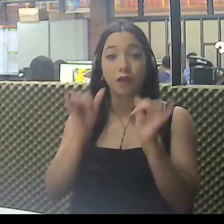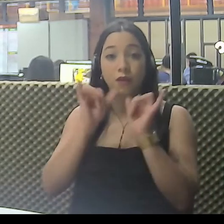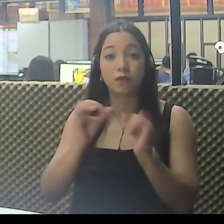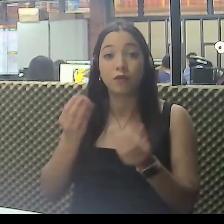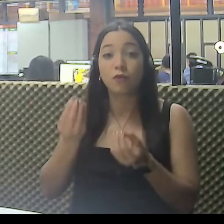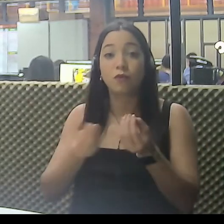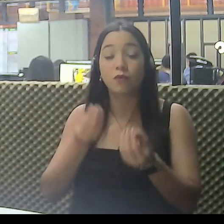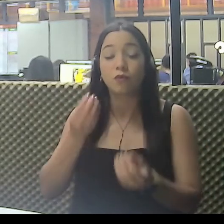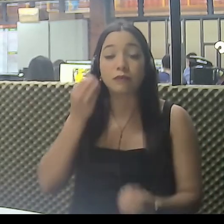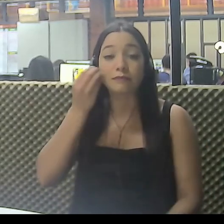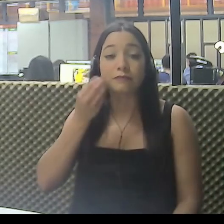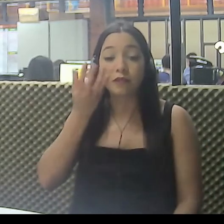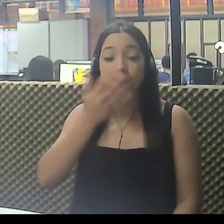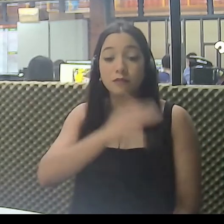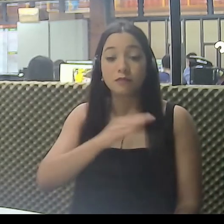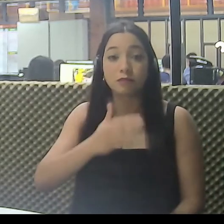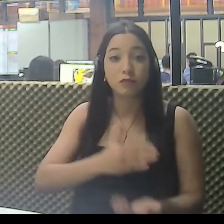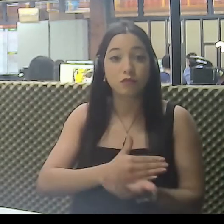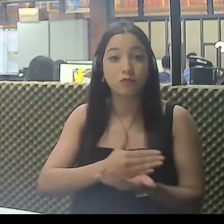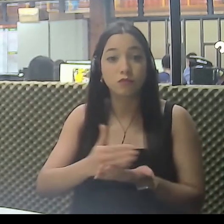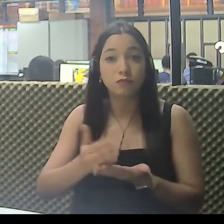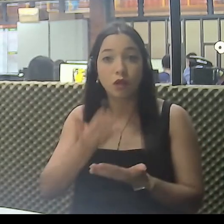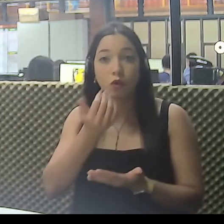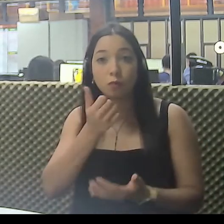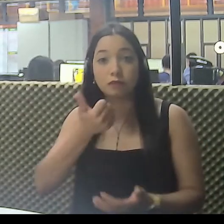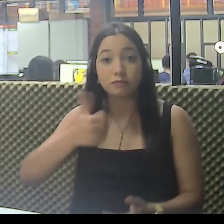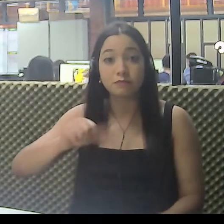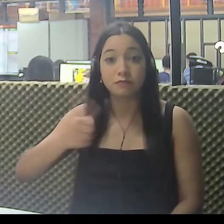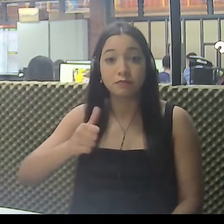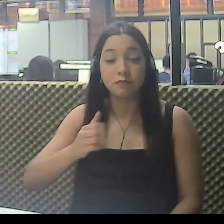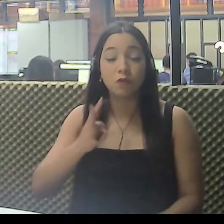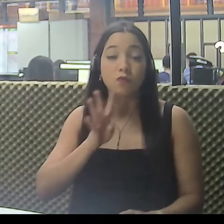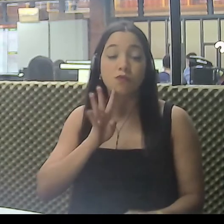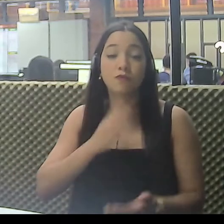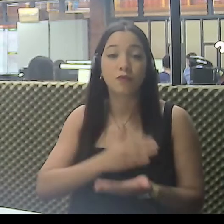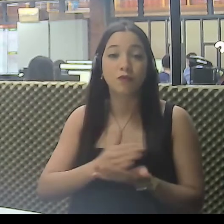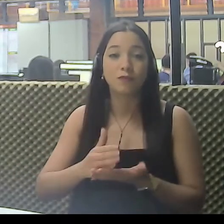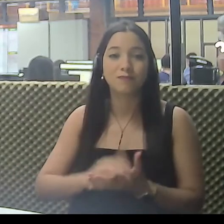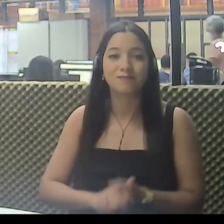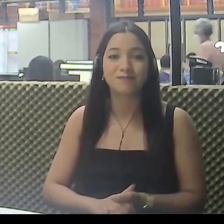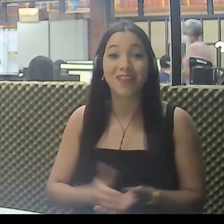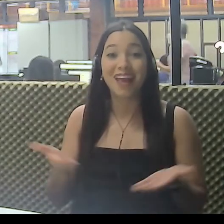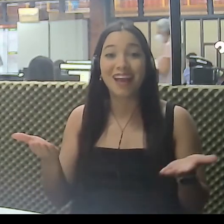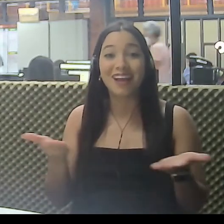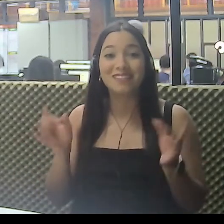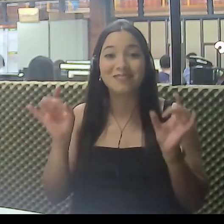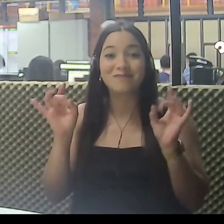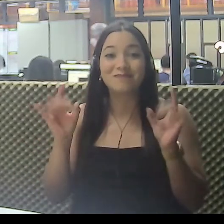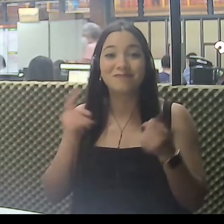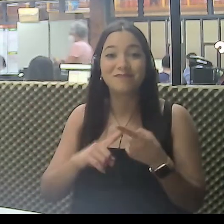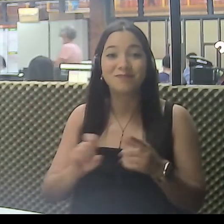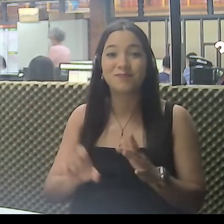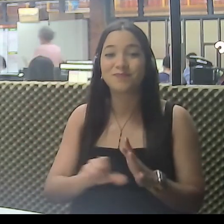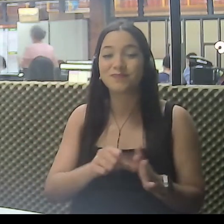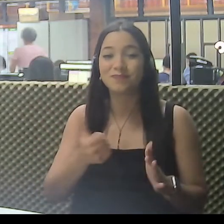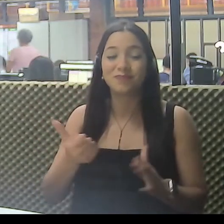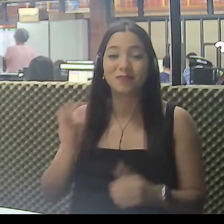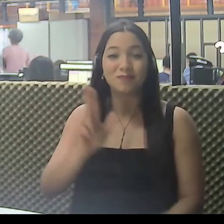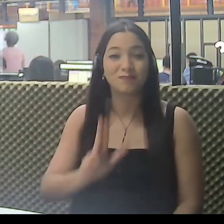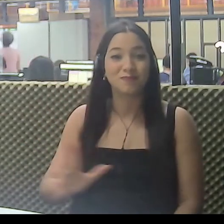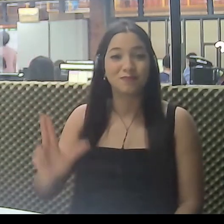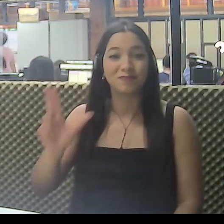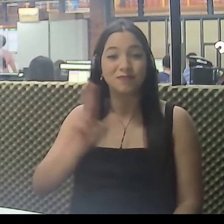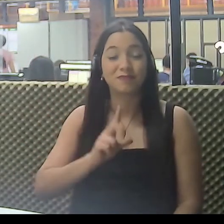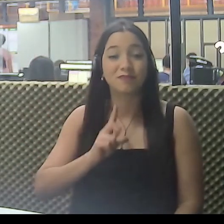de aceitabilidade que teve início nesta quarta-feira. Hoje é um dia especial, pois pela primeira vez